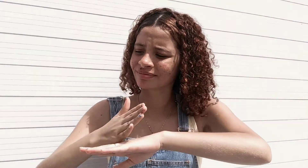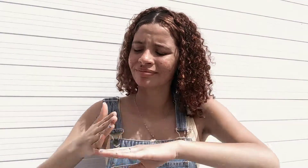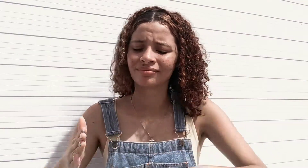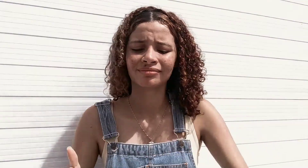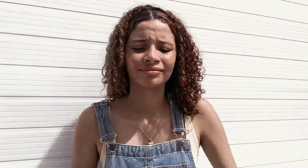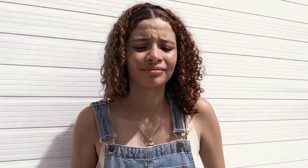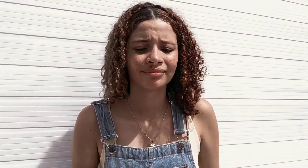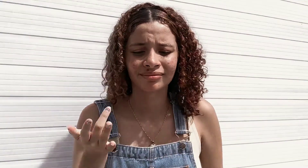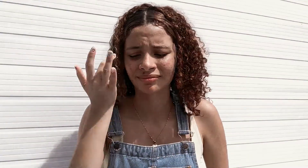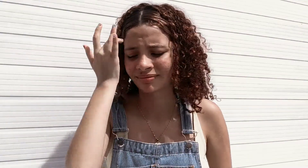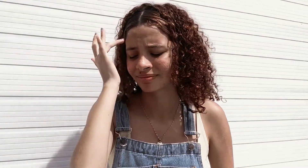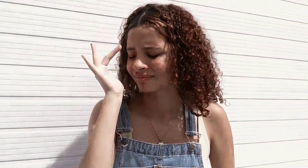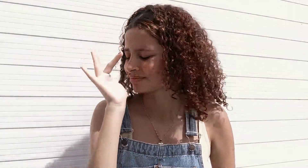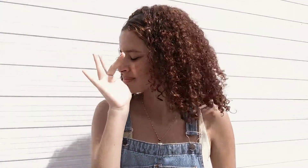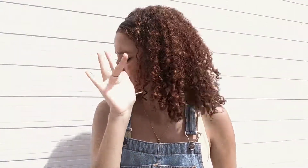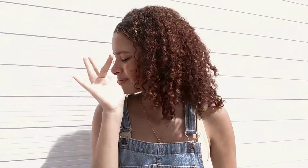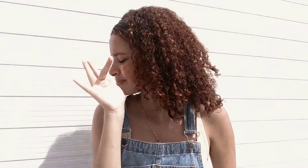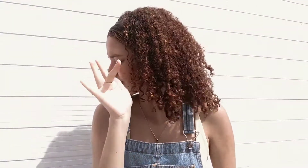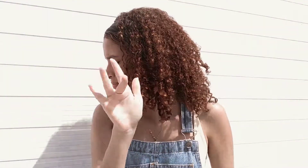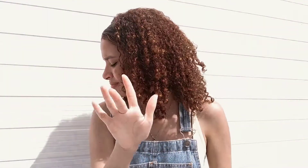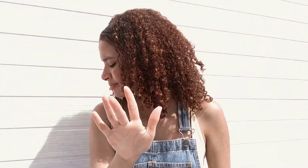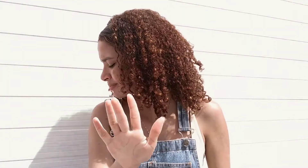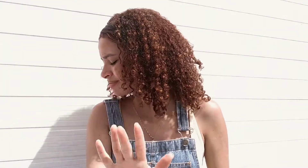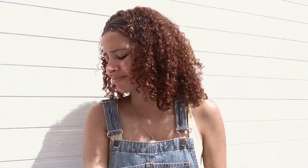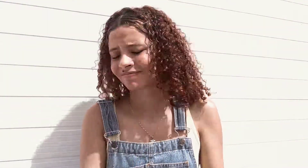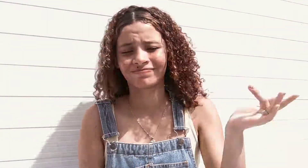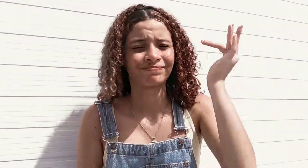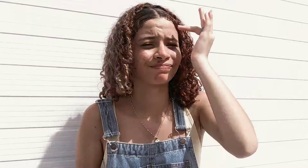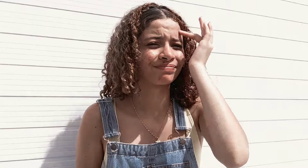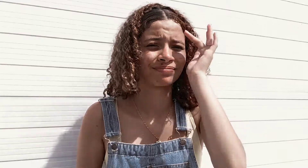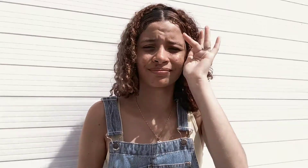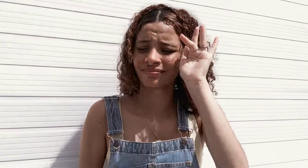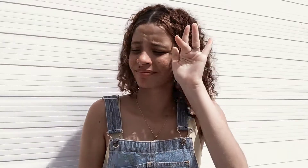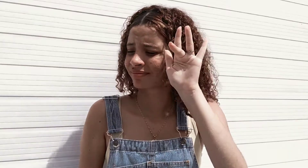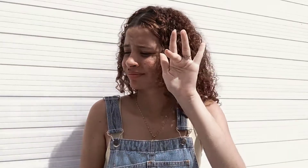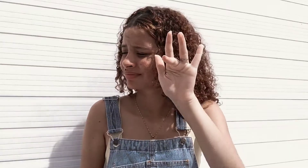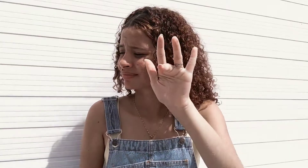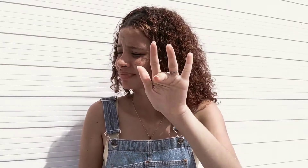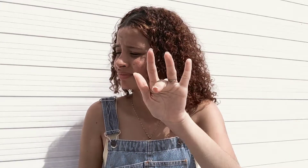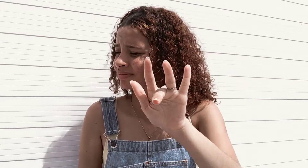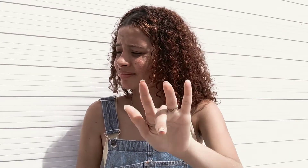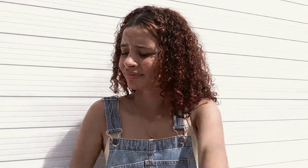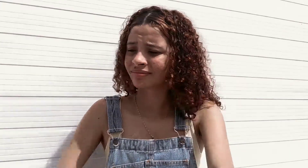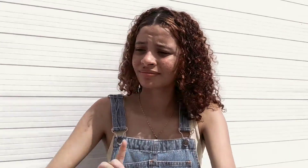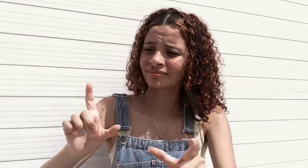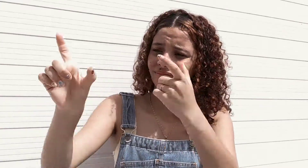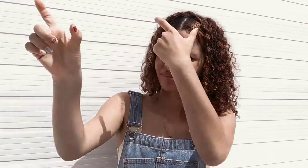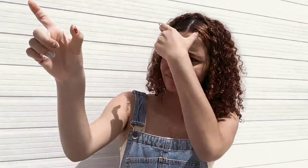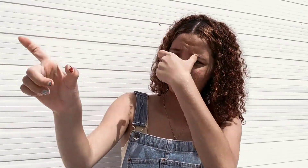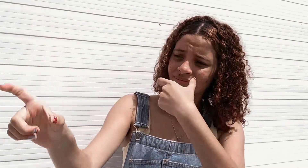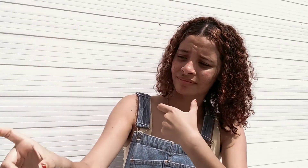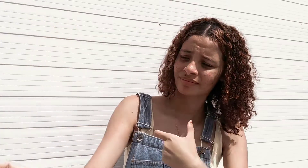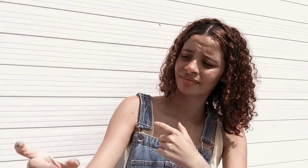Eu não sei, não sei, não sei